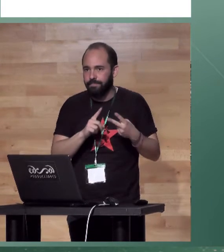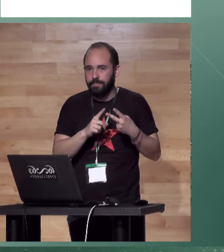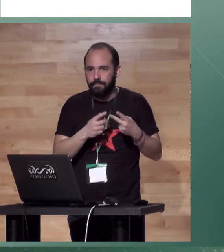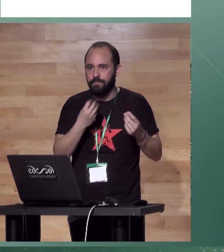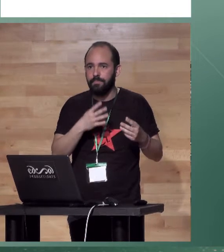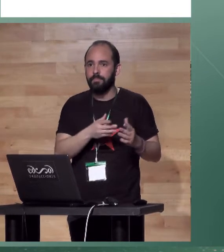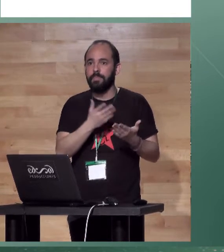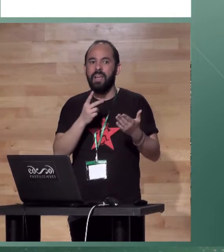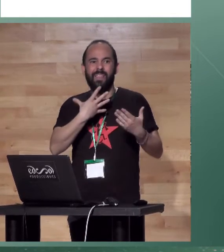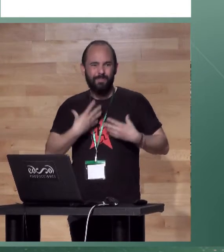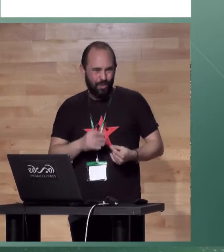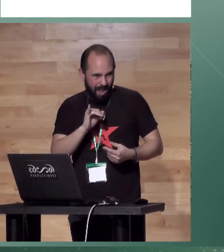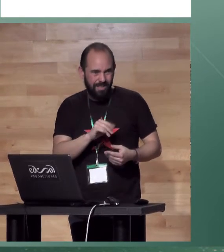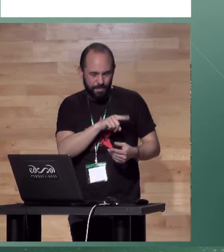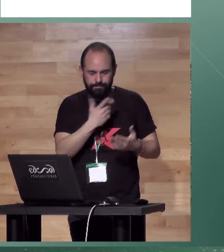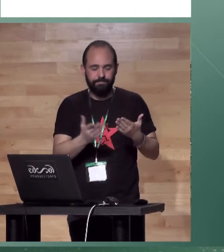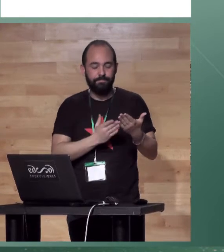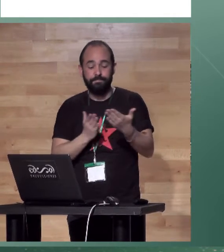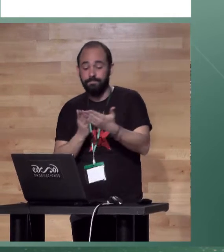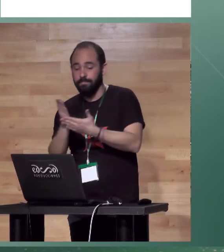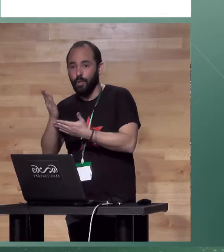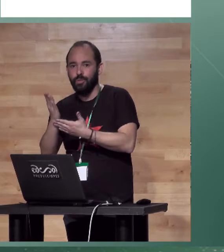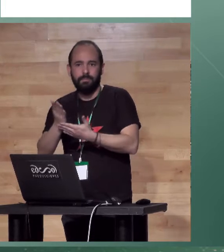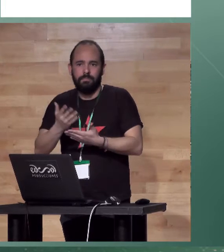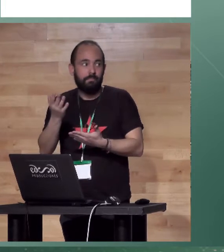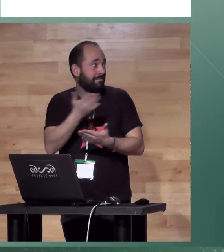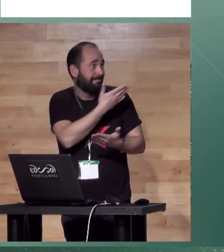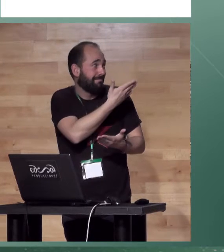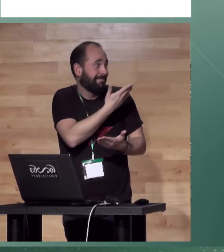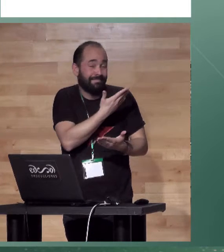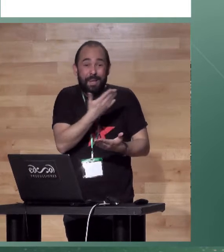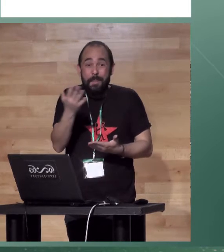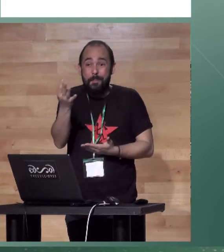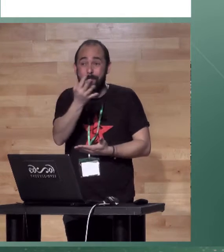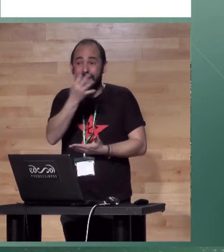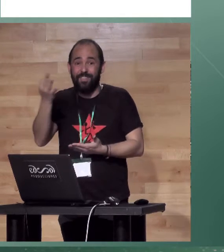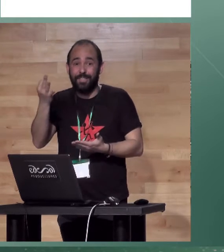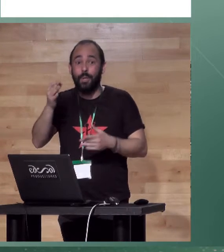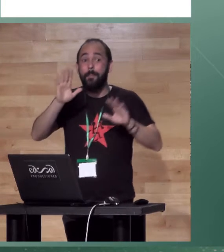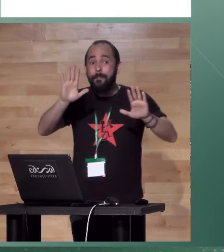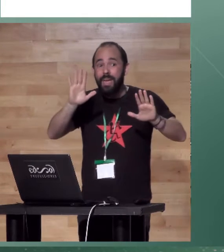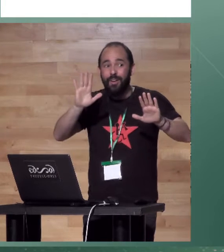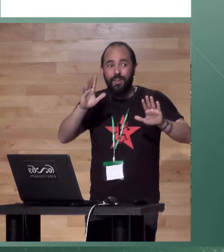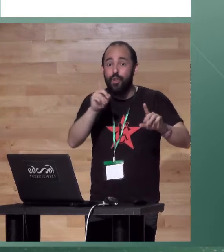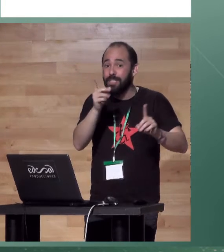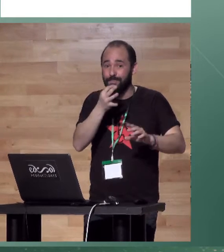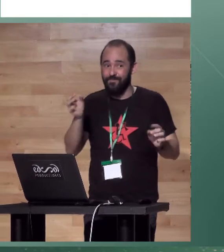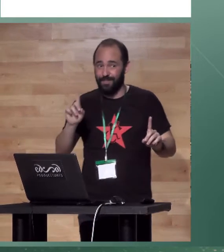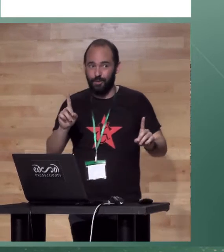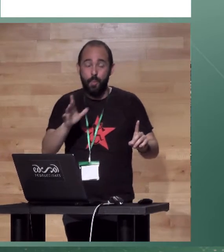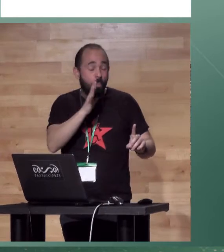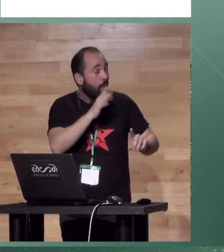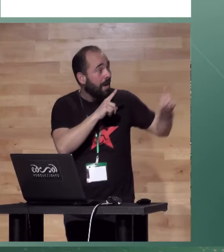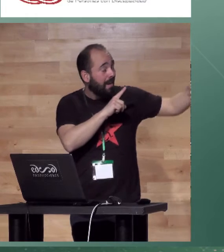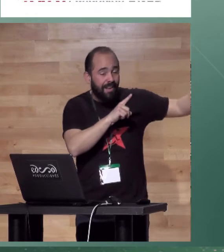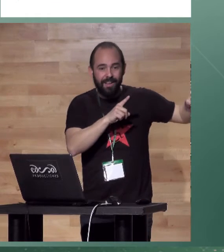problemas. Y el segundo no. Bueno, el primero tiene una cierta depresión. Y la otra parte, pues, ya lo veis, es perfecto. Bueno,